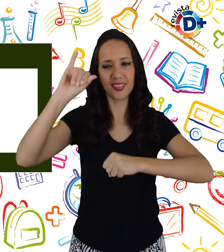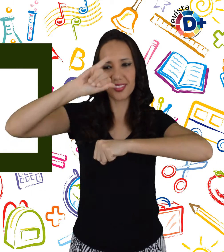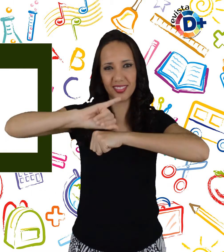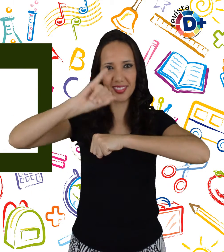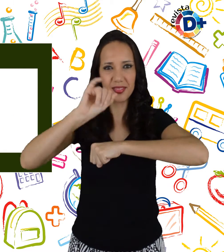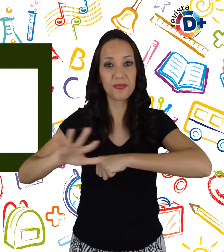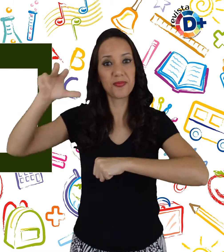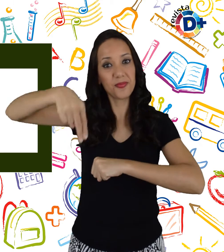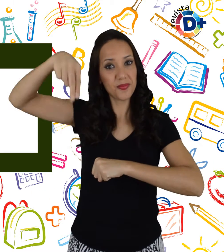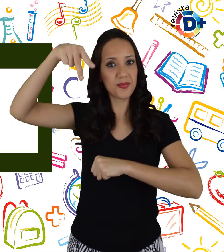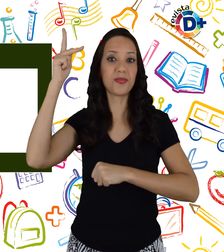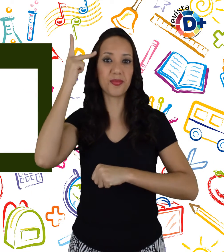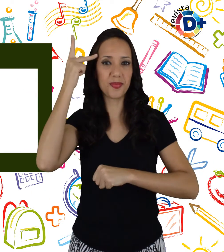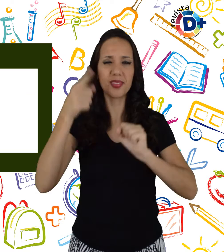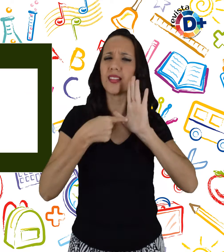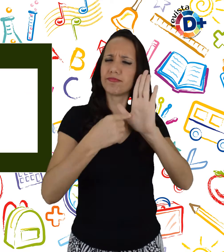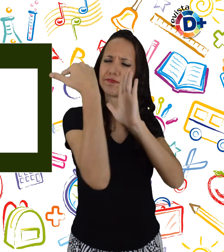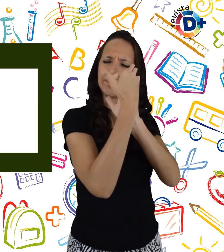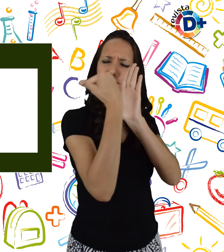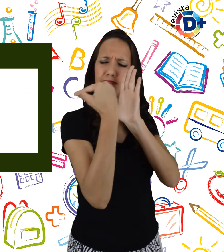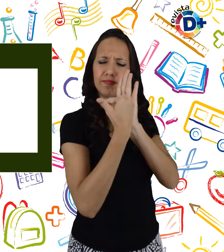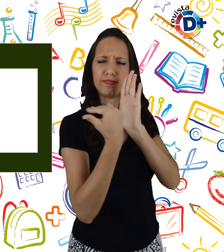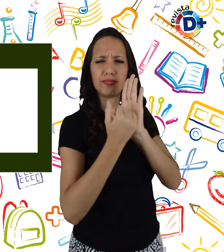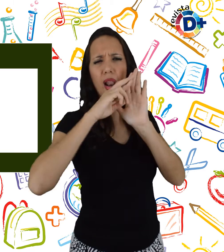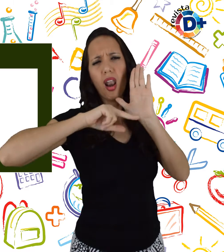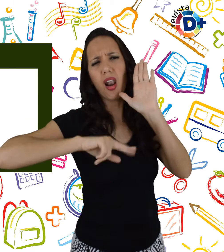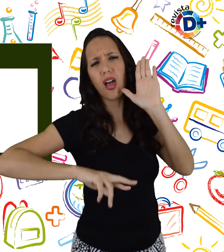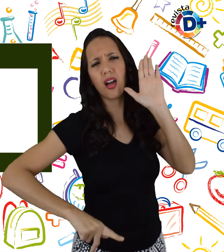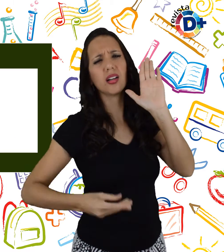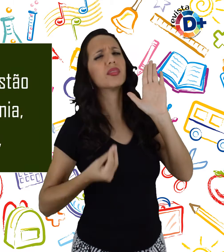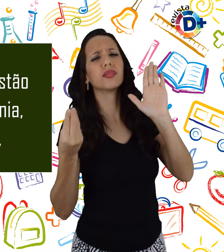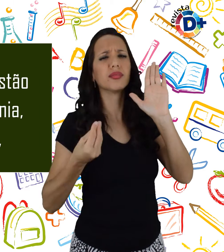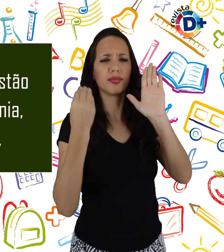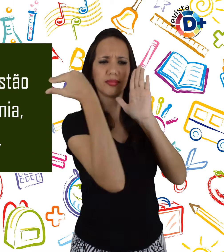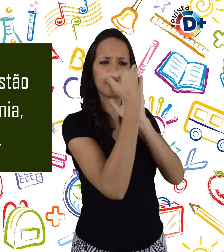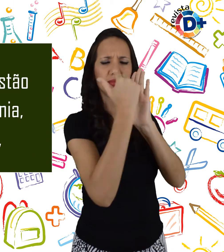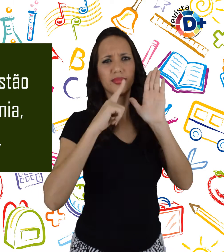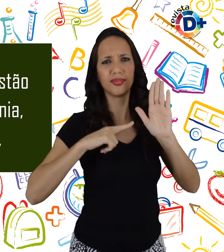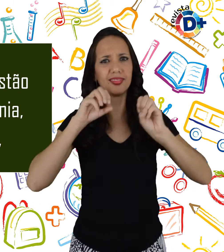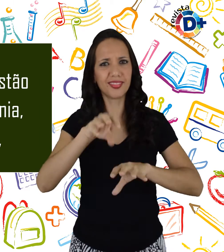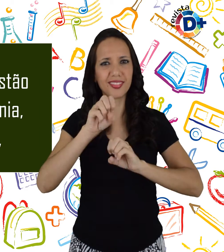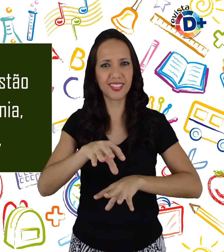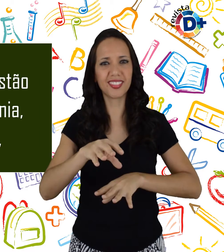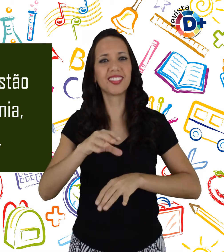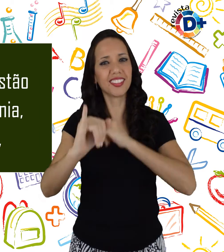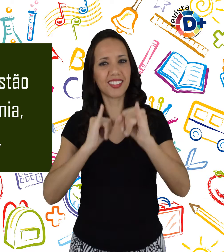são paulo trazem um conteúdo diversificado como a educação digital gestão de projetos